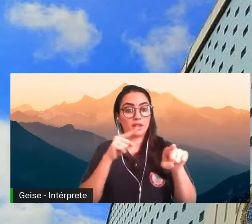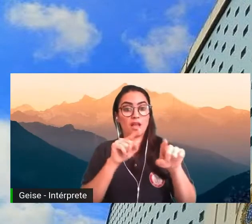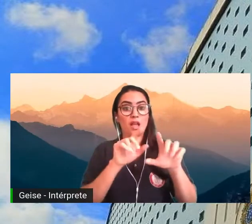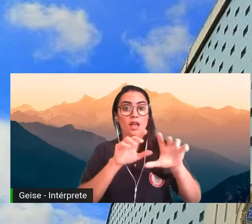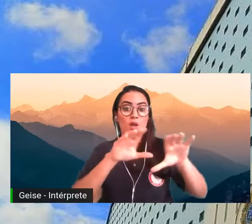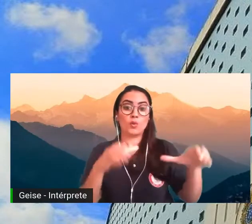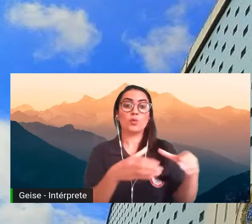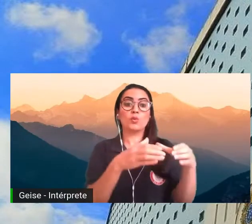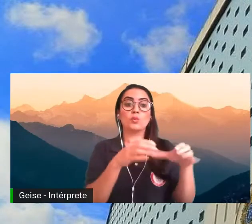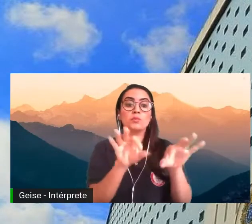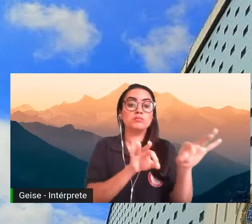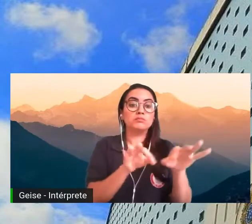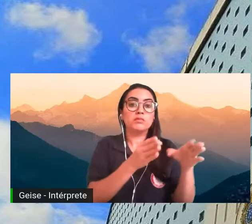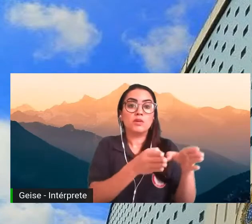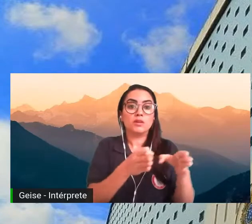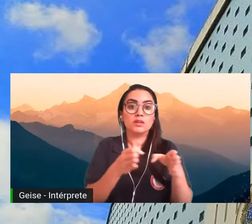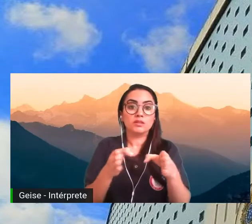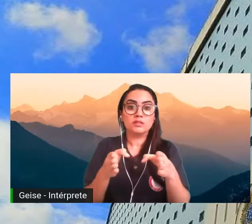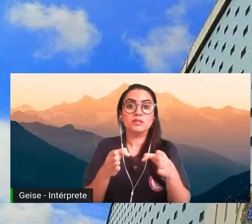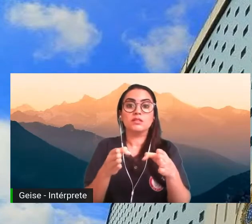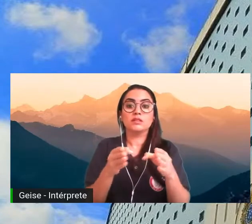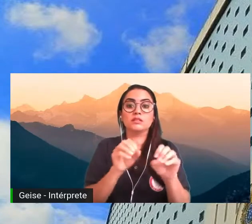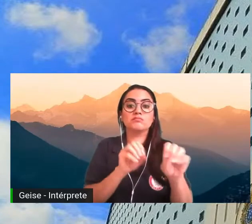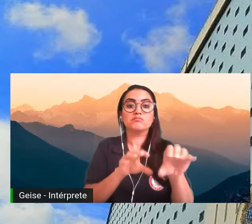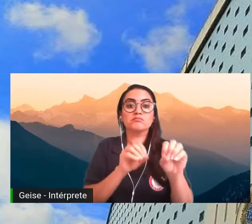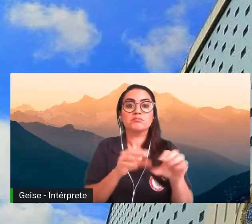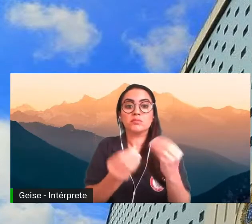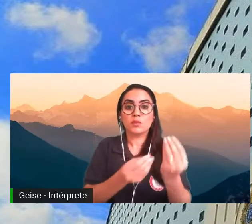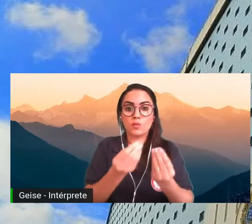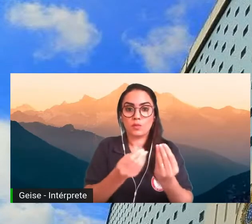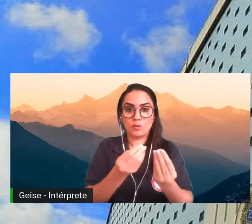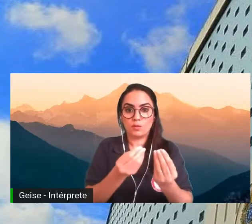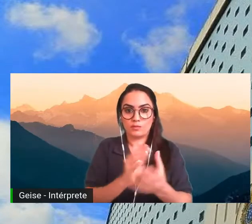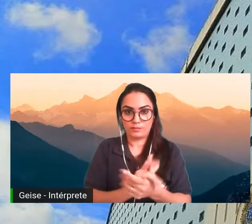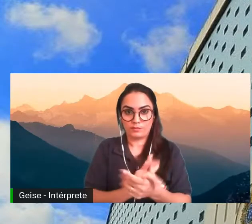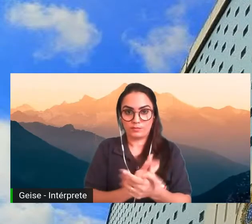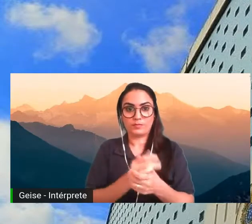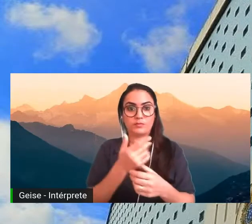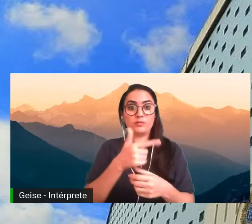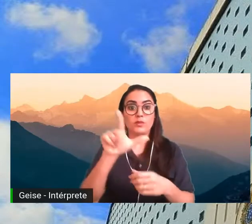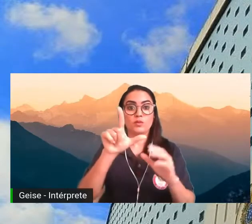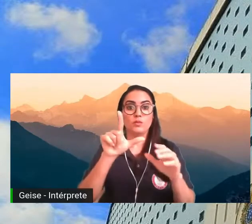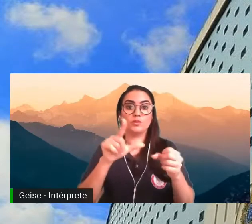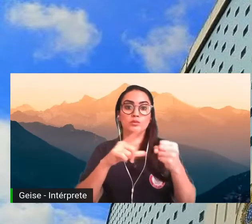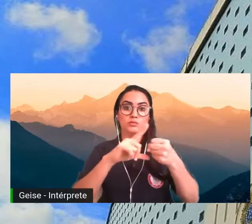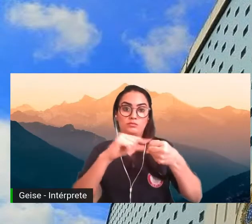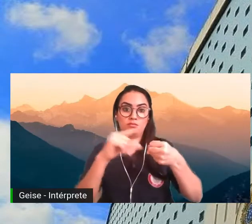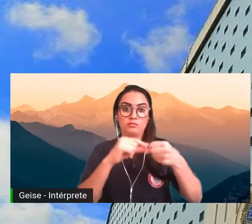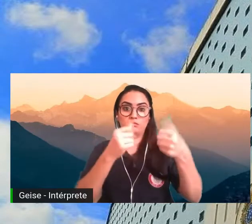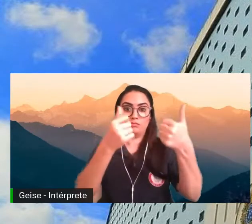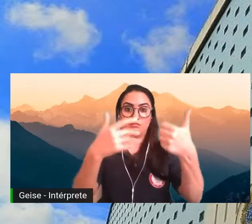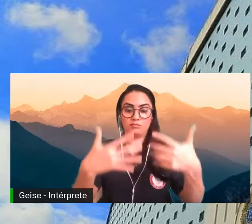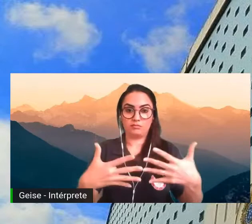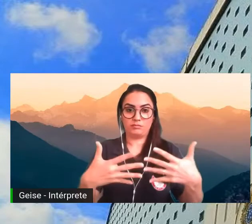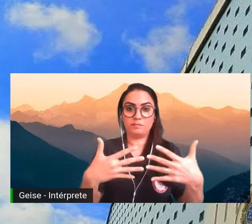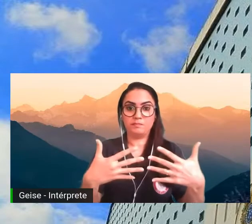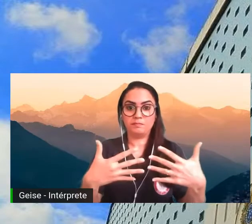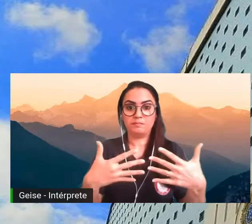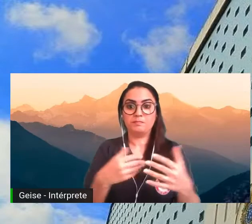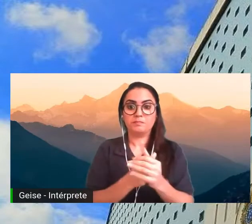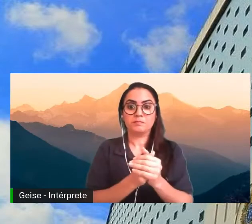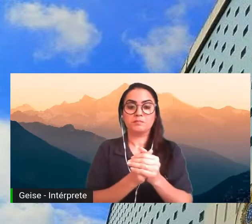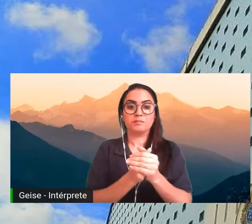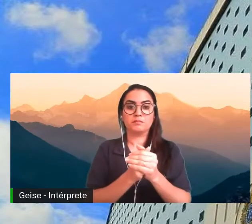Segundo inciso, respeito ao princípio constitucional do pluralismo de ideias e de concepções